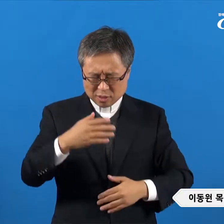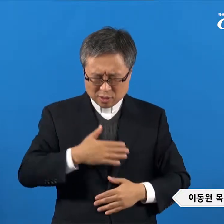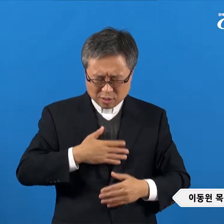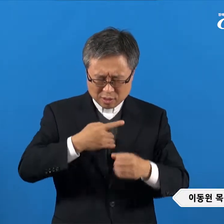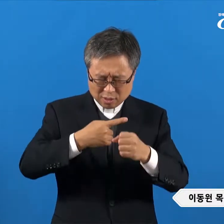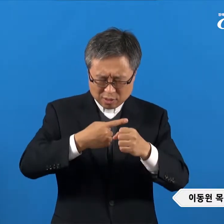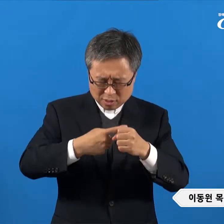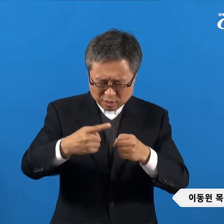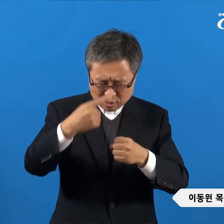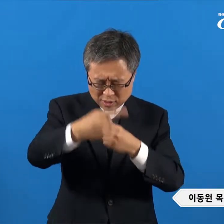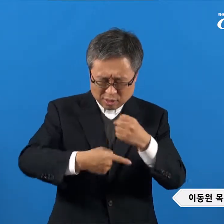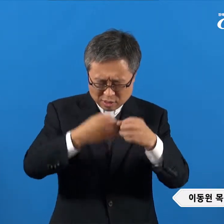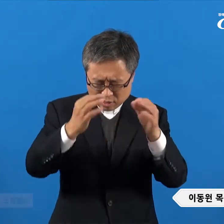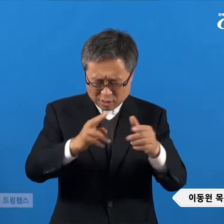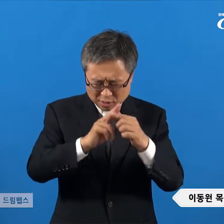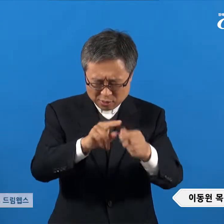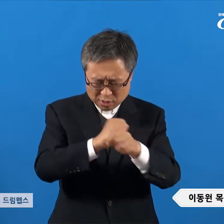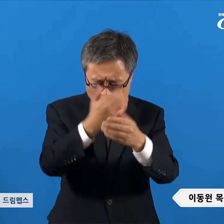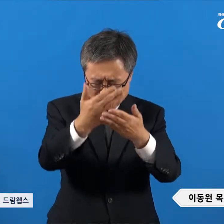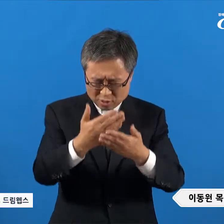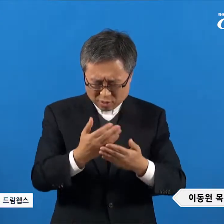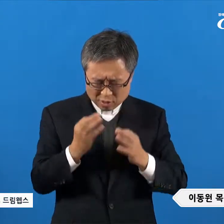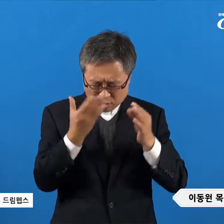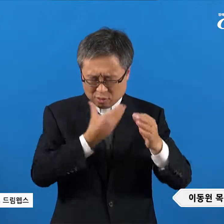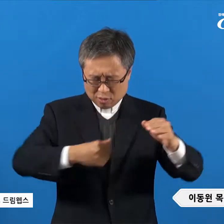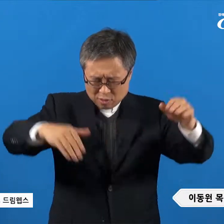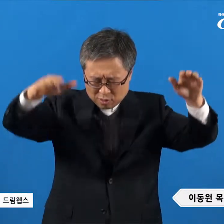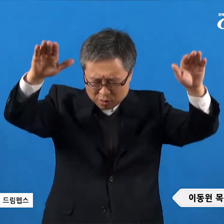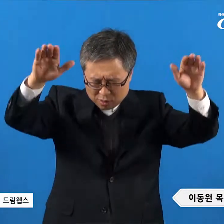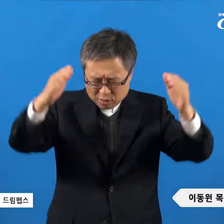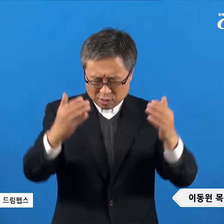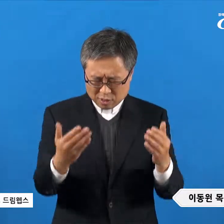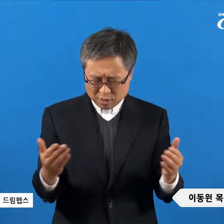내년 한 해 함께 해주시기를 간절히 축원하옵나이다. 아멘.